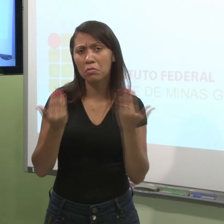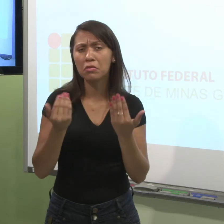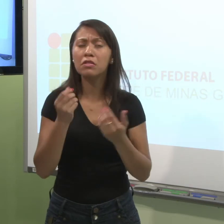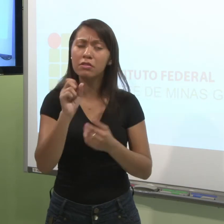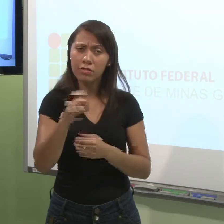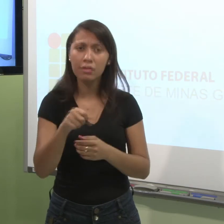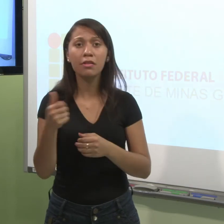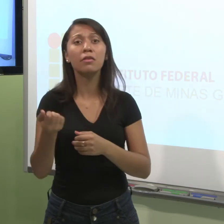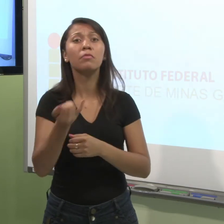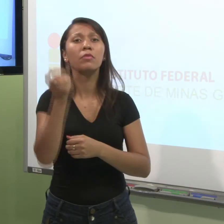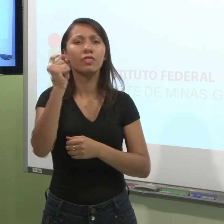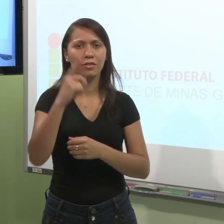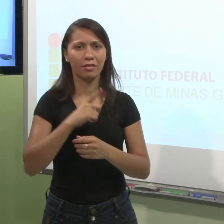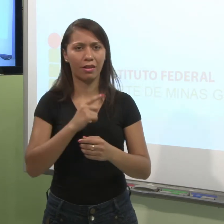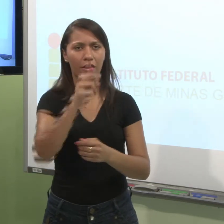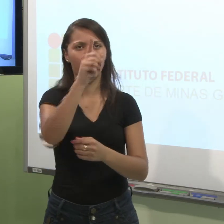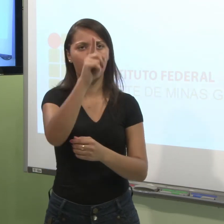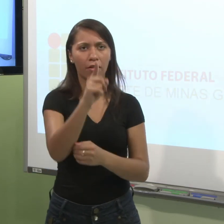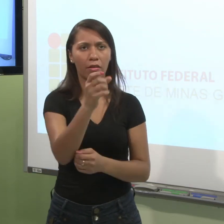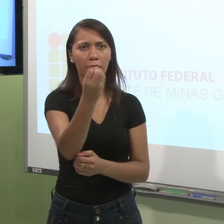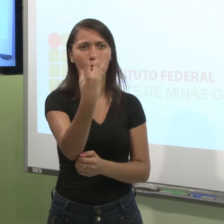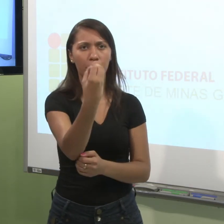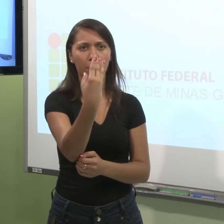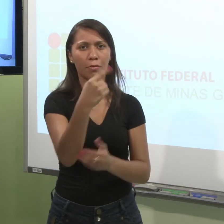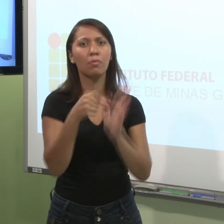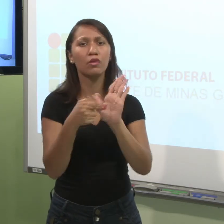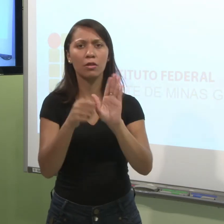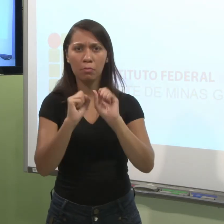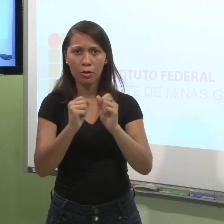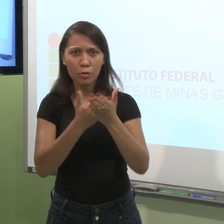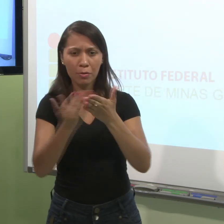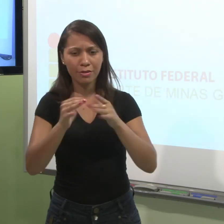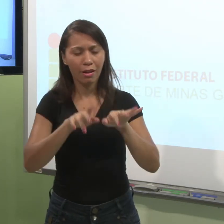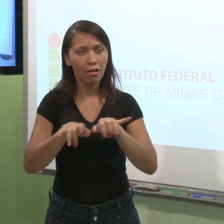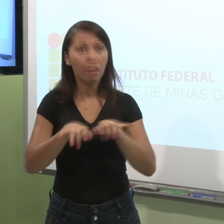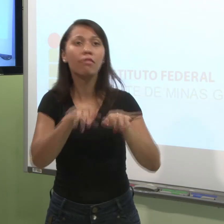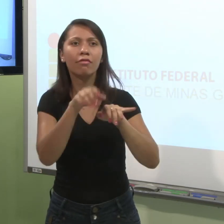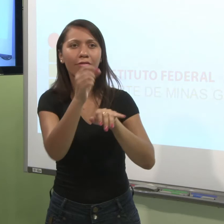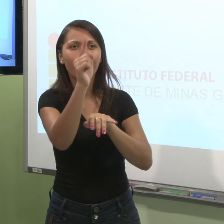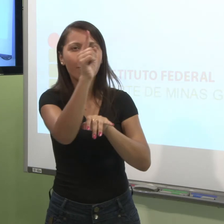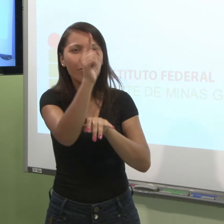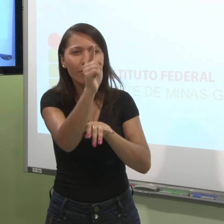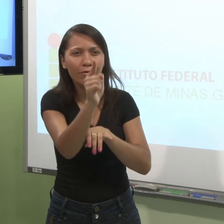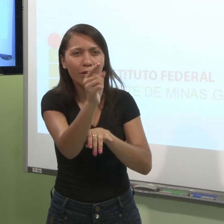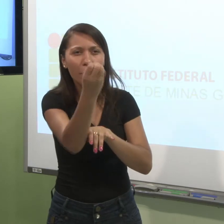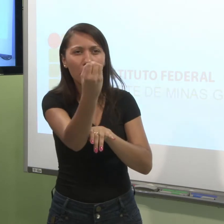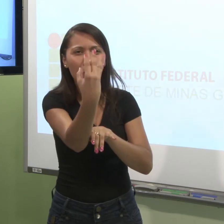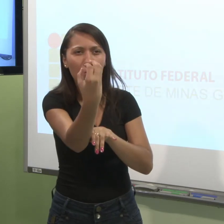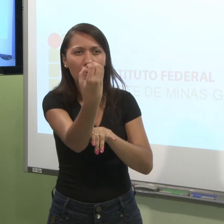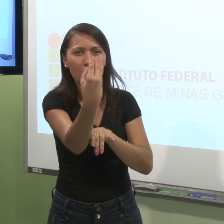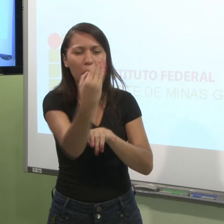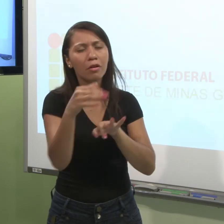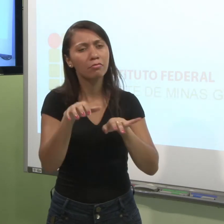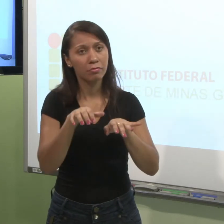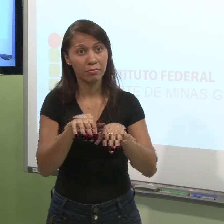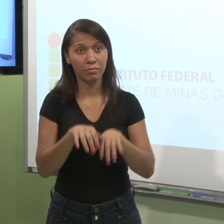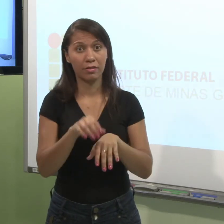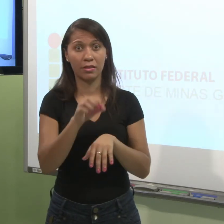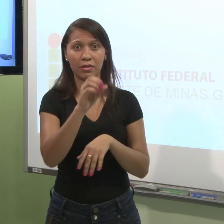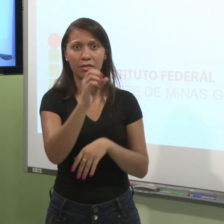primeiramente que apareça o ponto de inserção. Isso mesmo. Aquela barra vertical que fica piscando. Enquanto ela não aparece, não